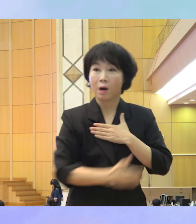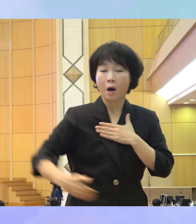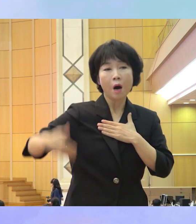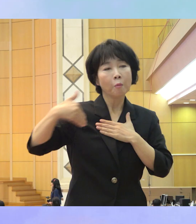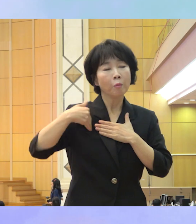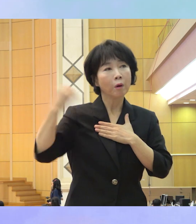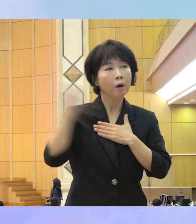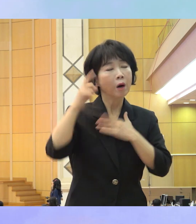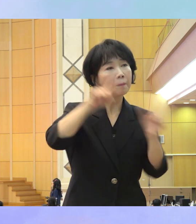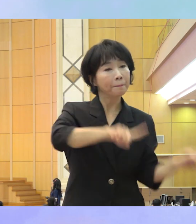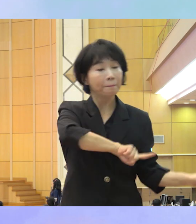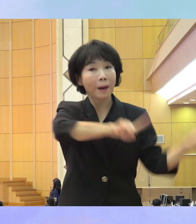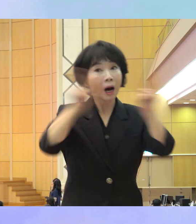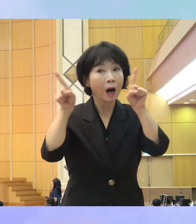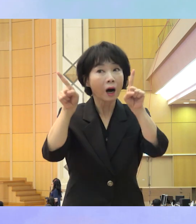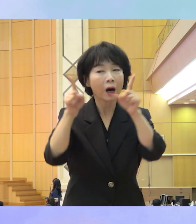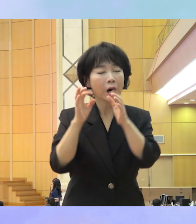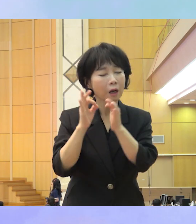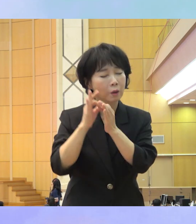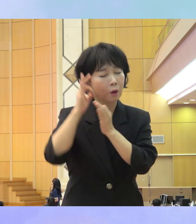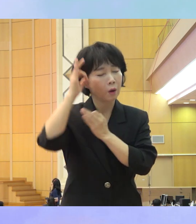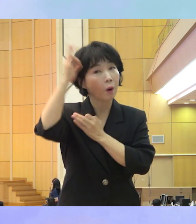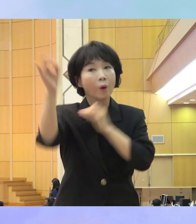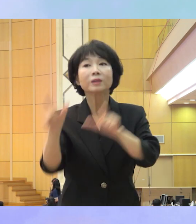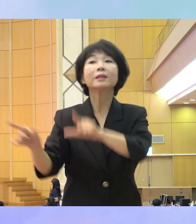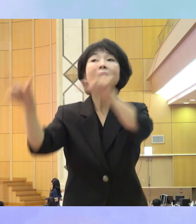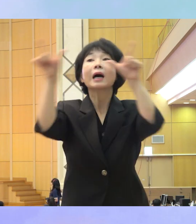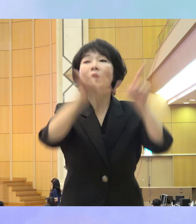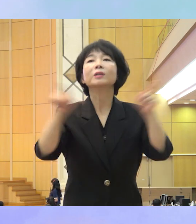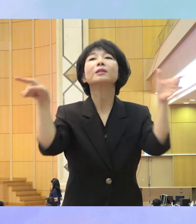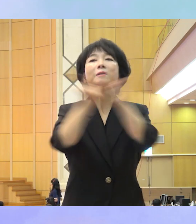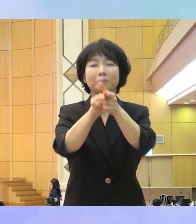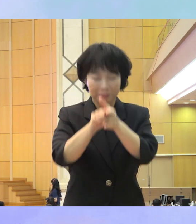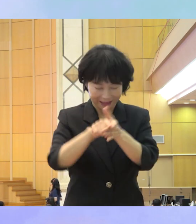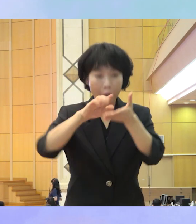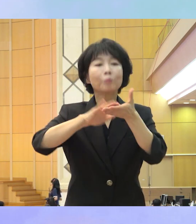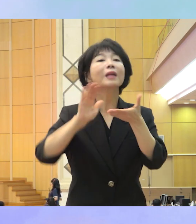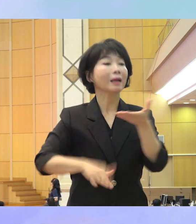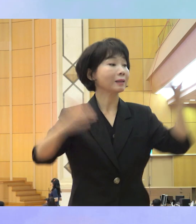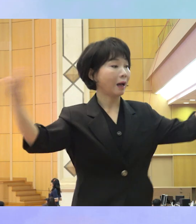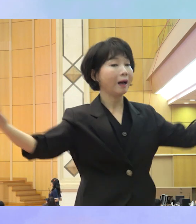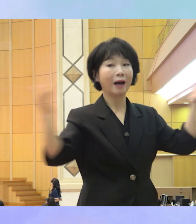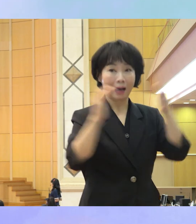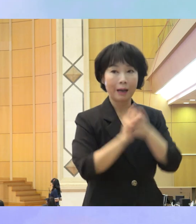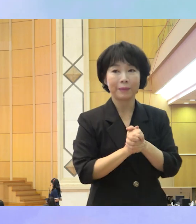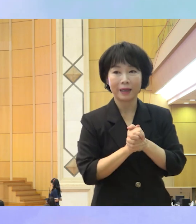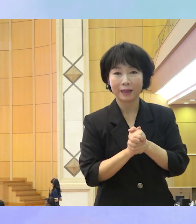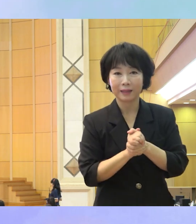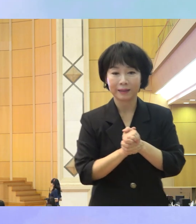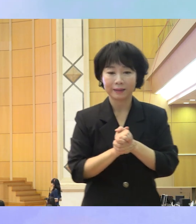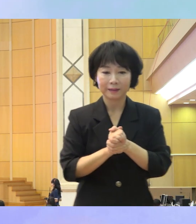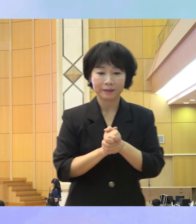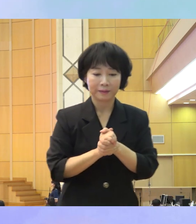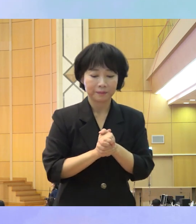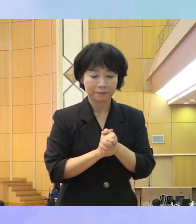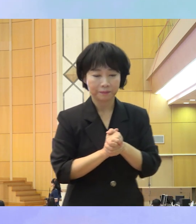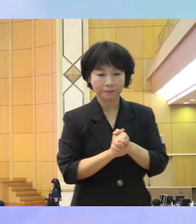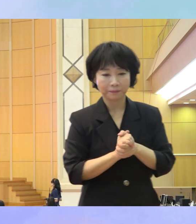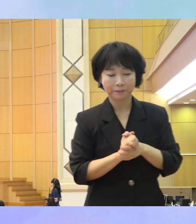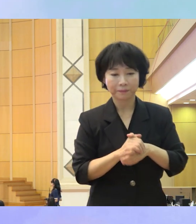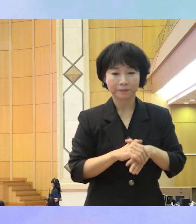주시는 것과 몸이 다시 사는 것과 영원히 사는 것을 믿사옵나이다. 아멘.